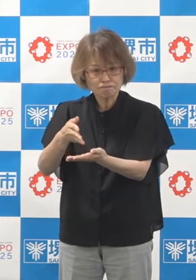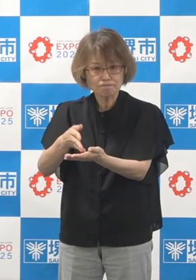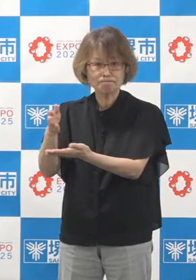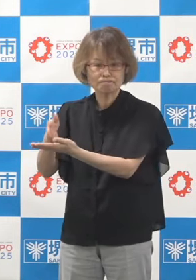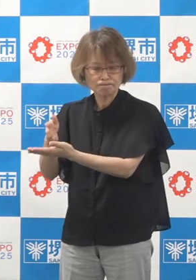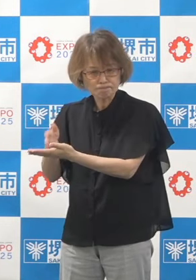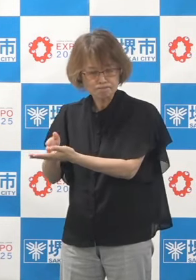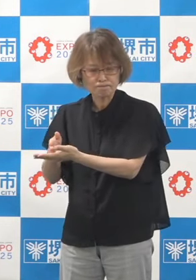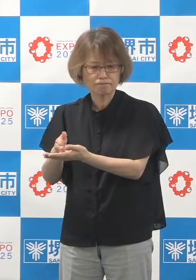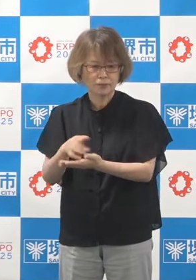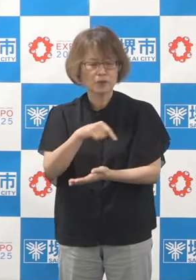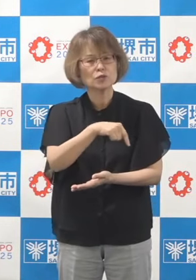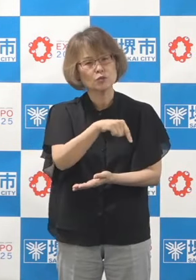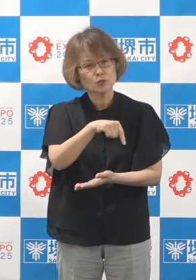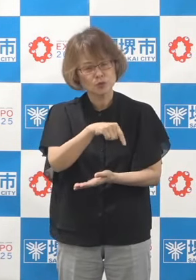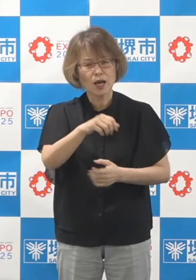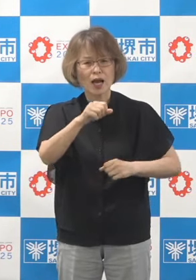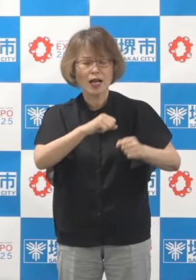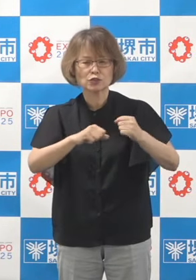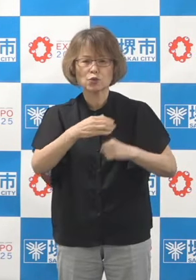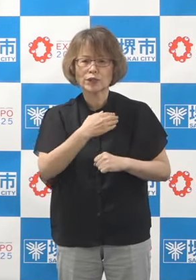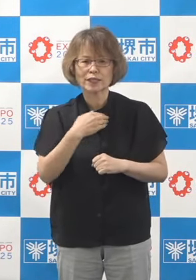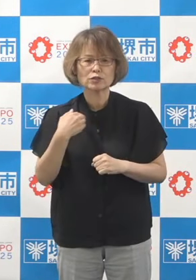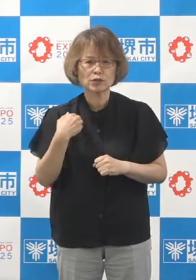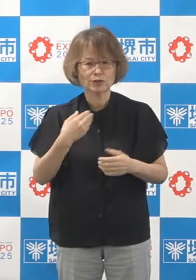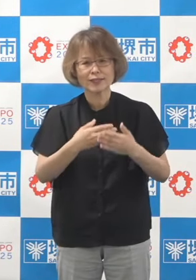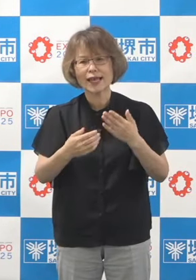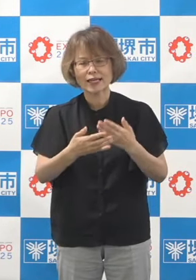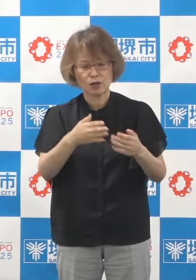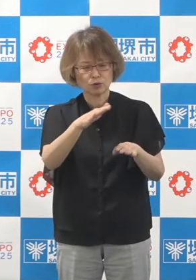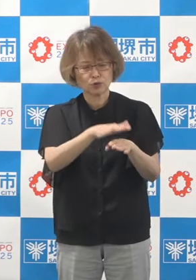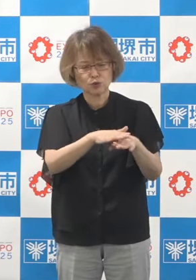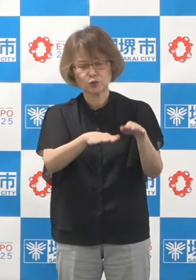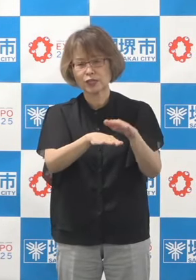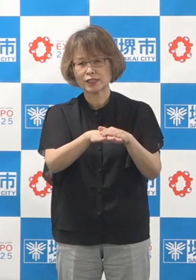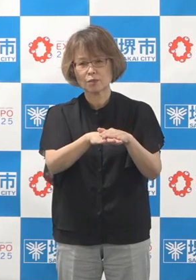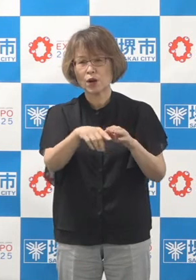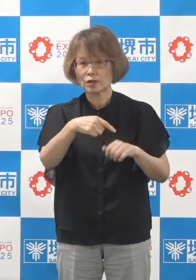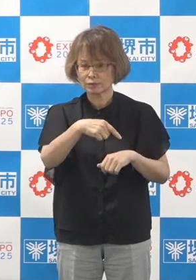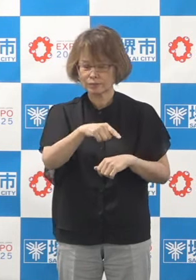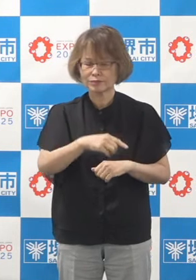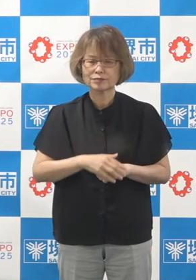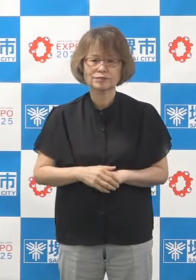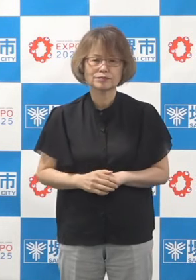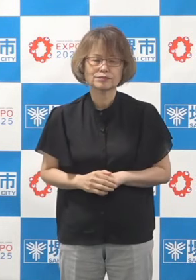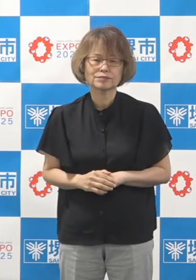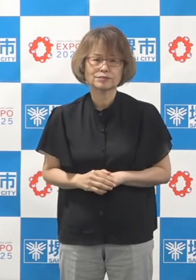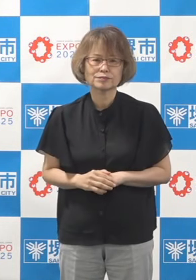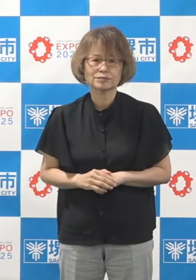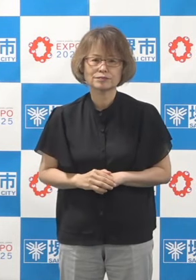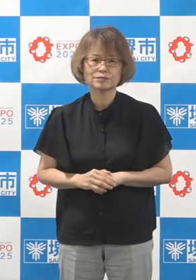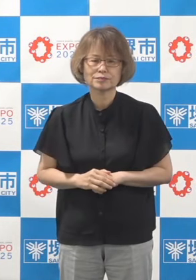部として活動できるように経験を積んでいただきたいと考えております。